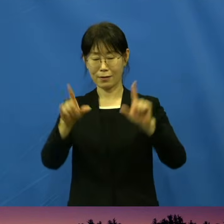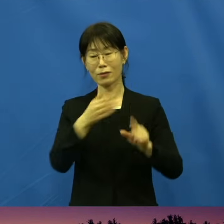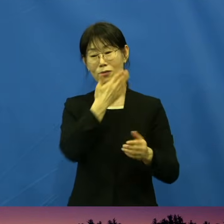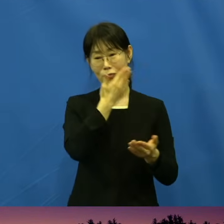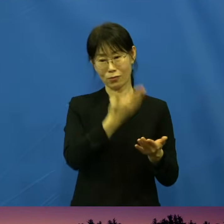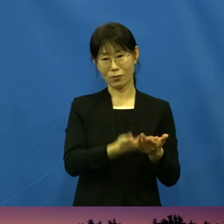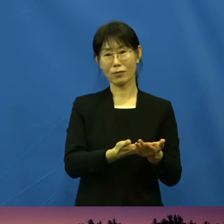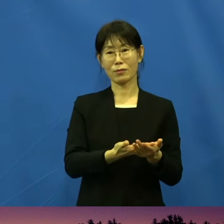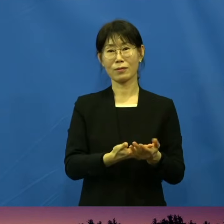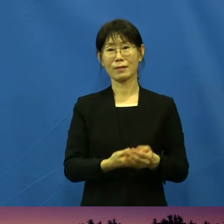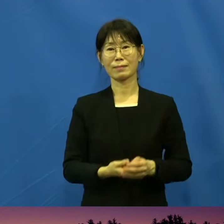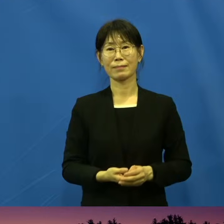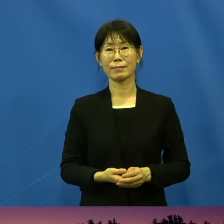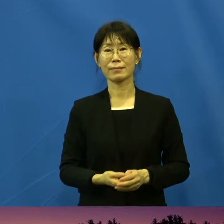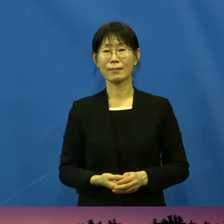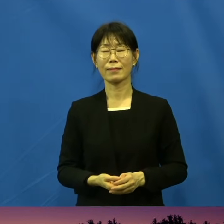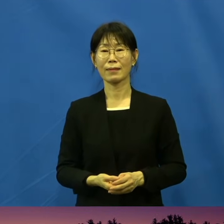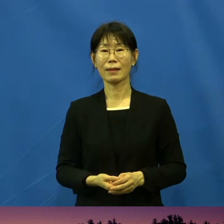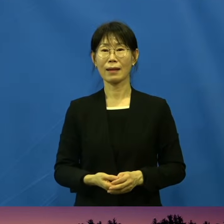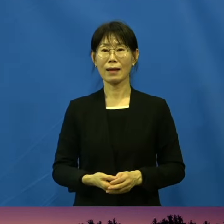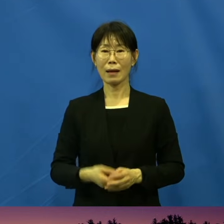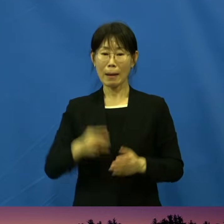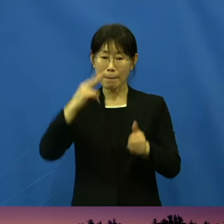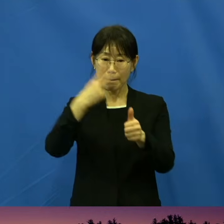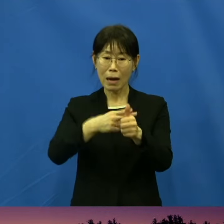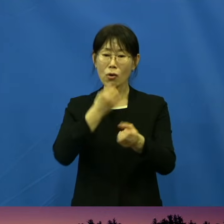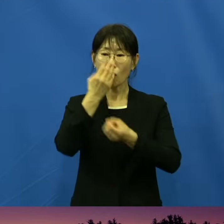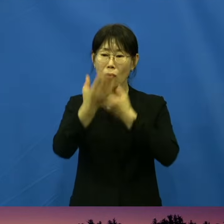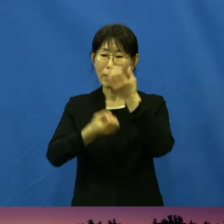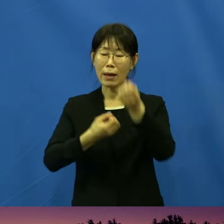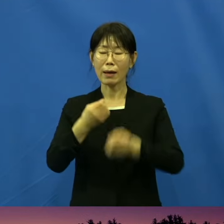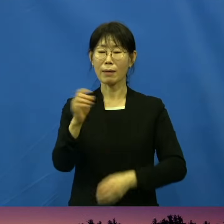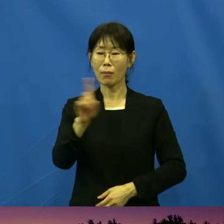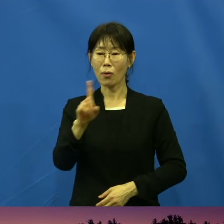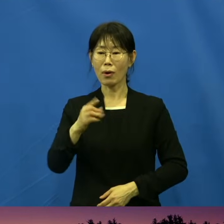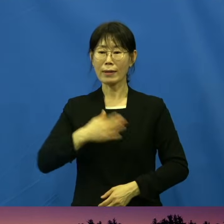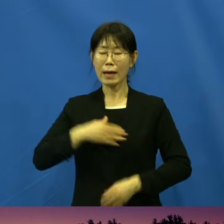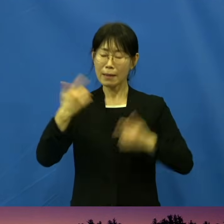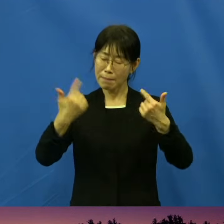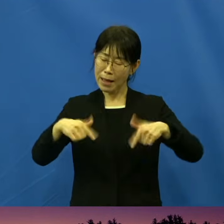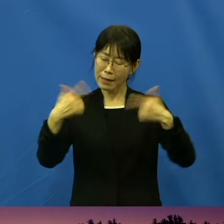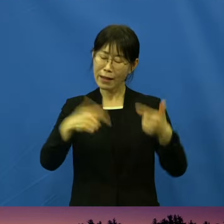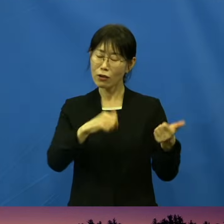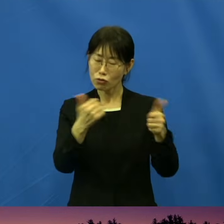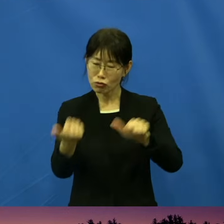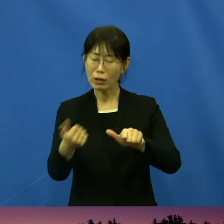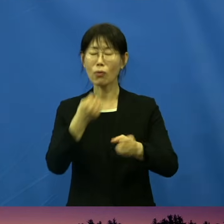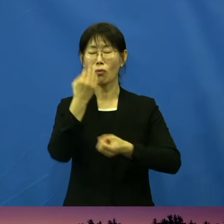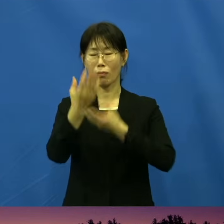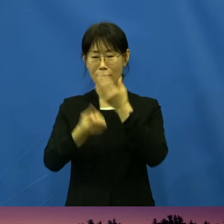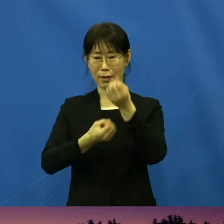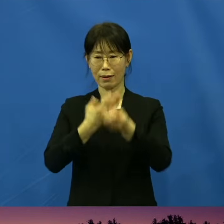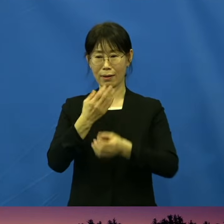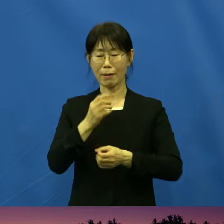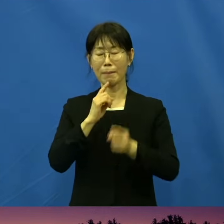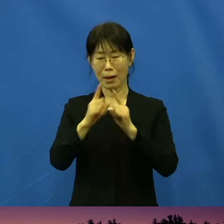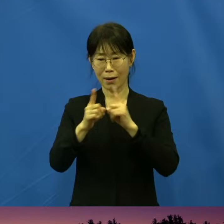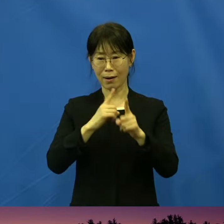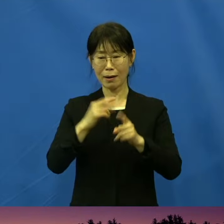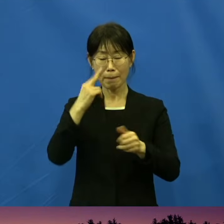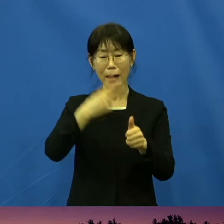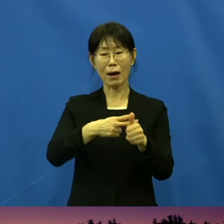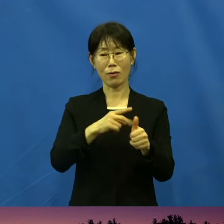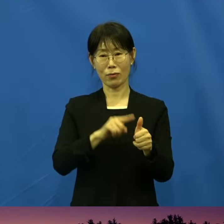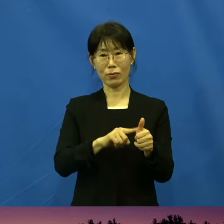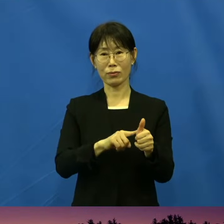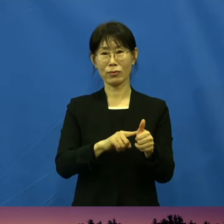여러분, 우리는 바울이 뭐예요? 나는 날마다 죽노라 그런 말을 표현해서, day by day, 매일 매 순간 크고 작은 일들